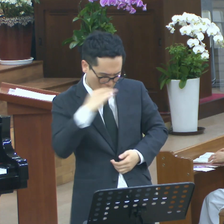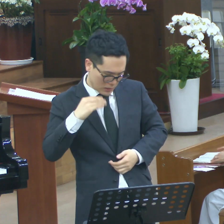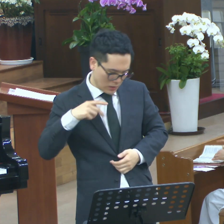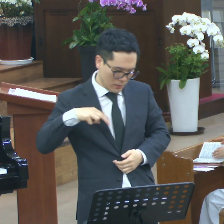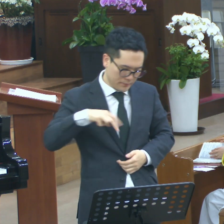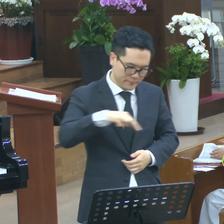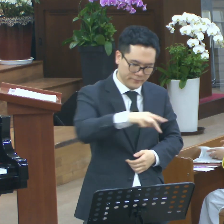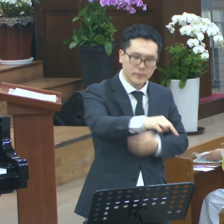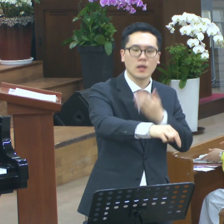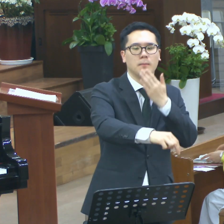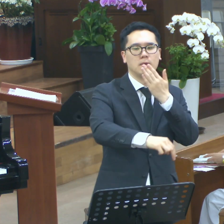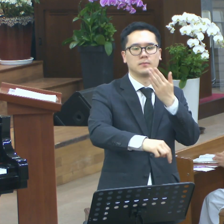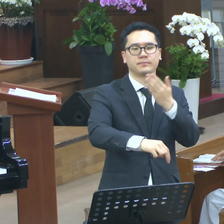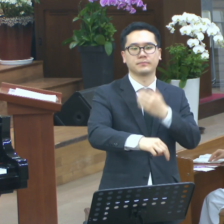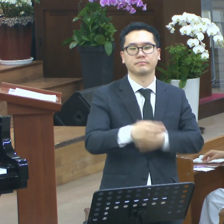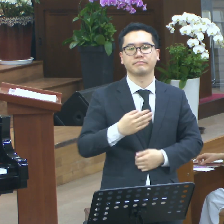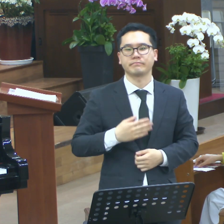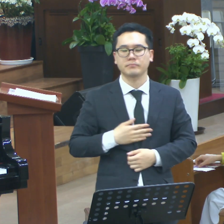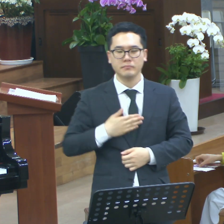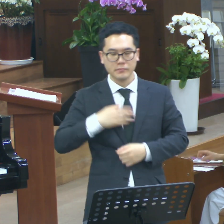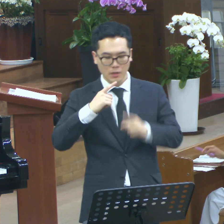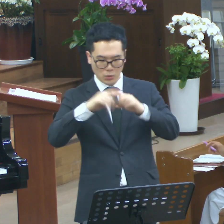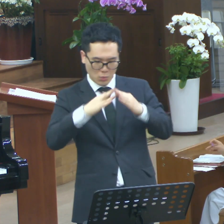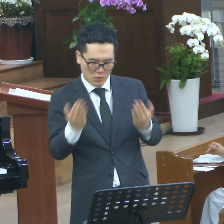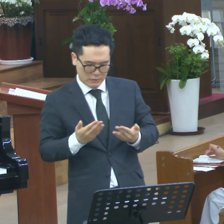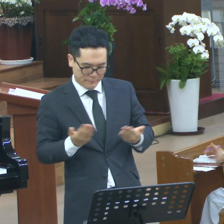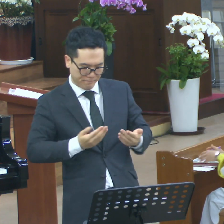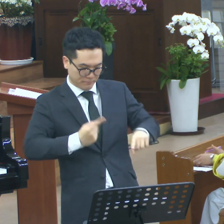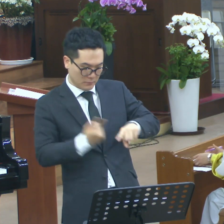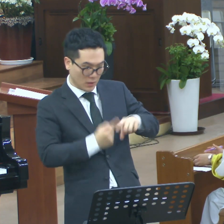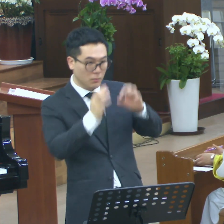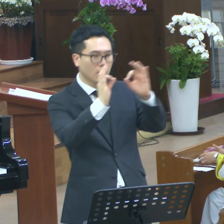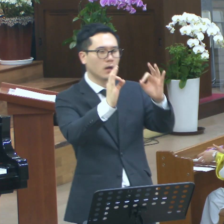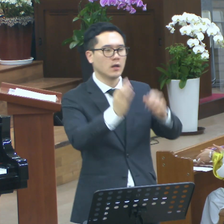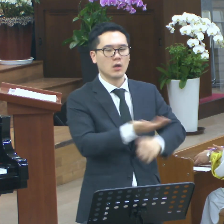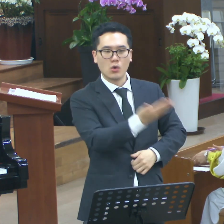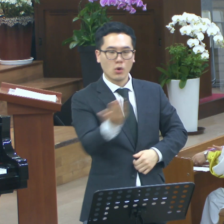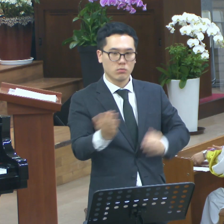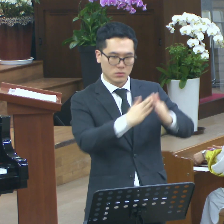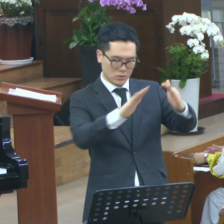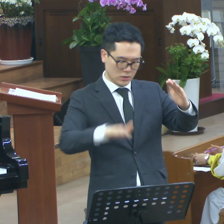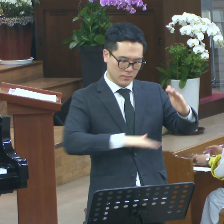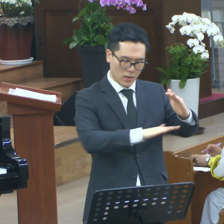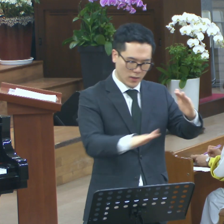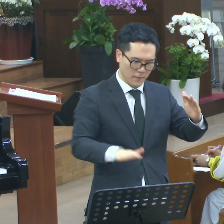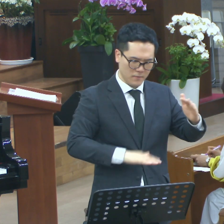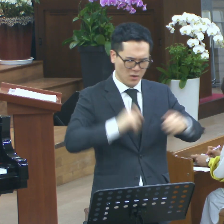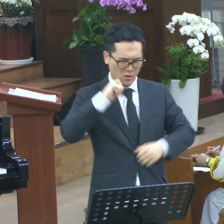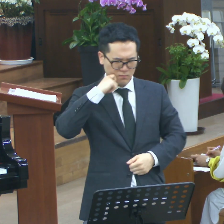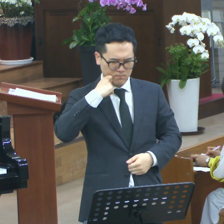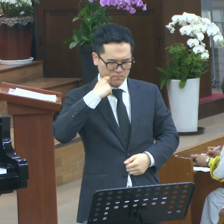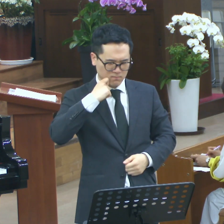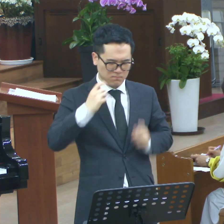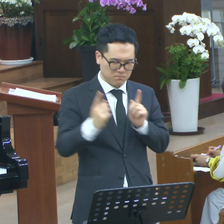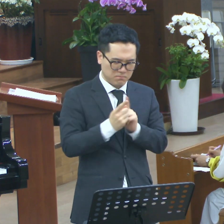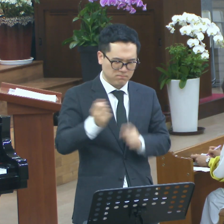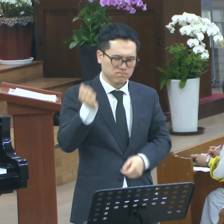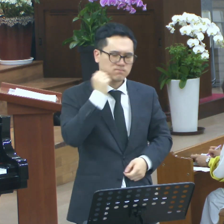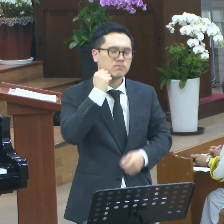제가 목회하는 중에 보니까 여러분 집안에 여러분 개인적으로 어려운 일들을 만나시더라고요. 그런데 어떤 분은